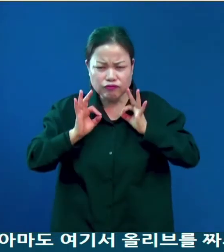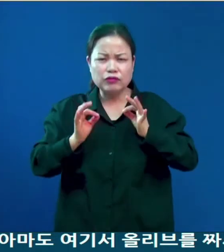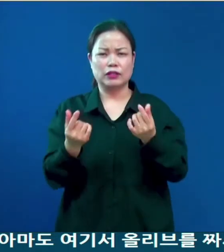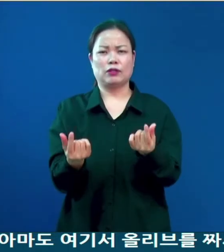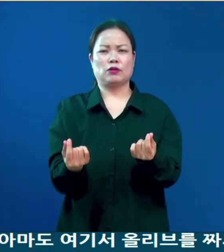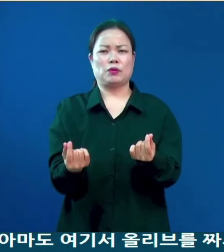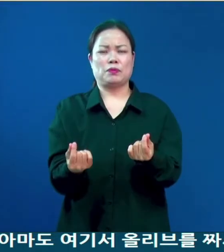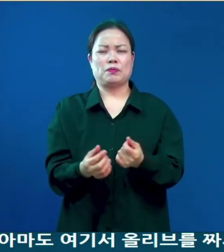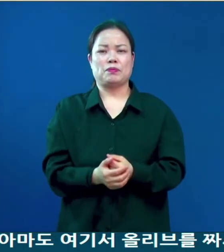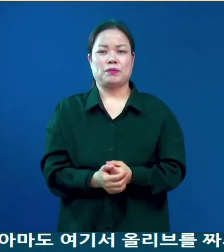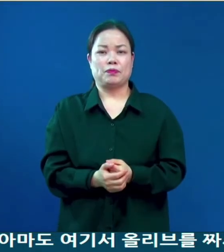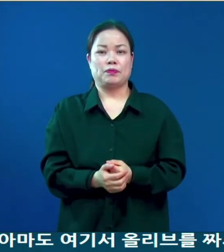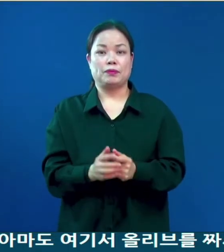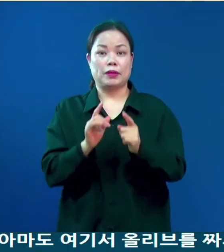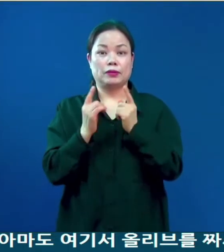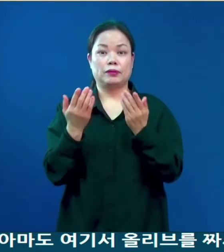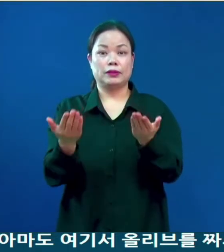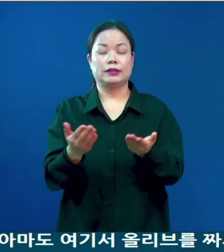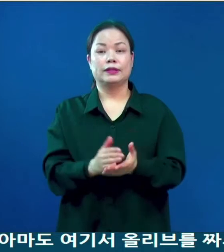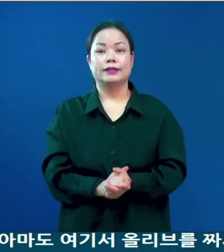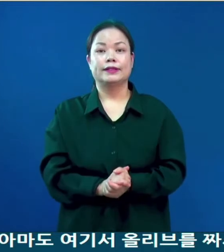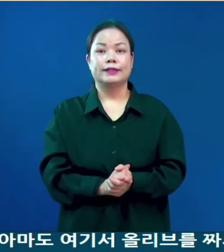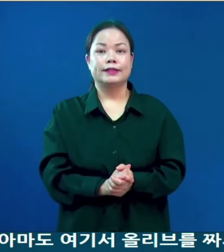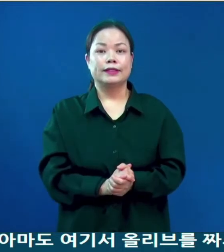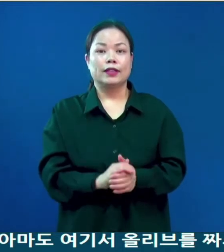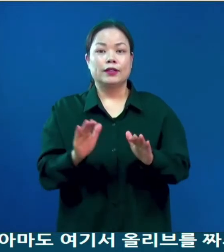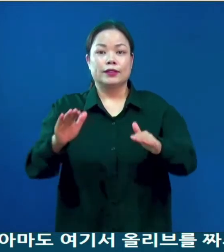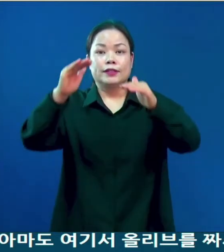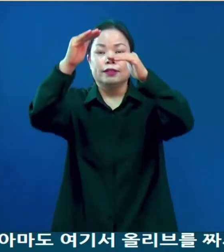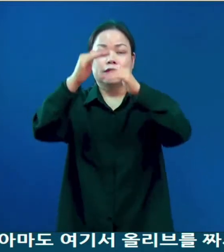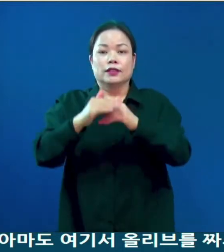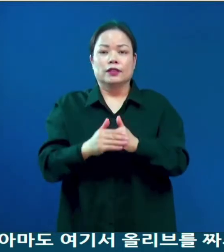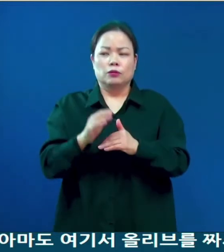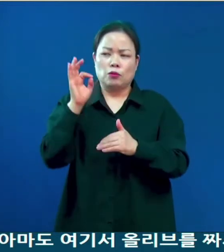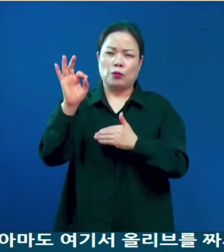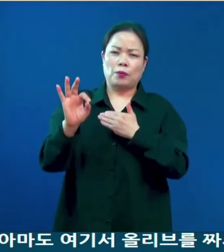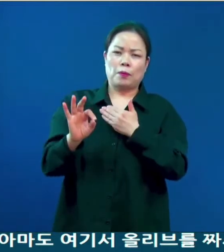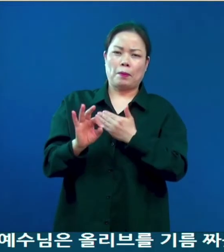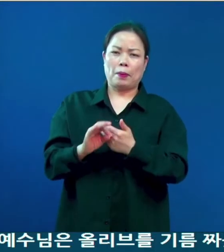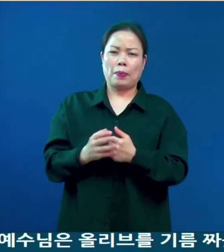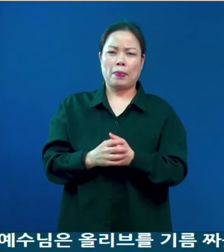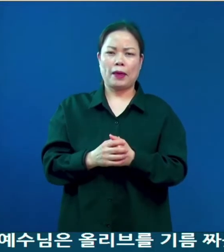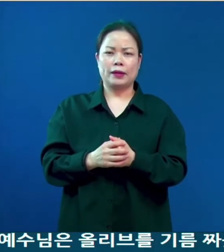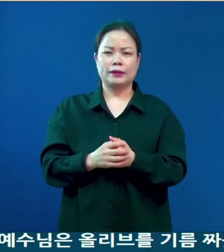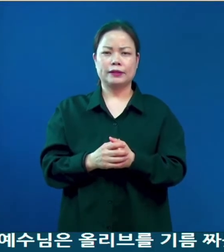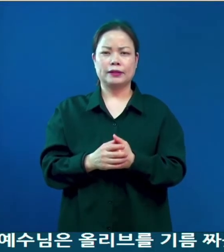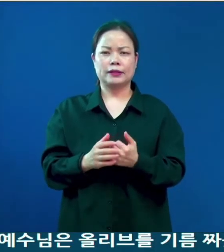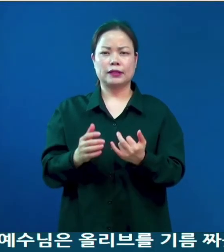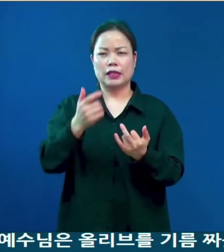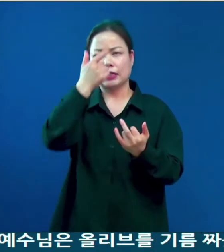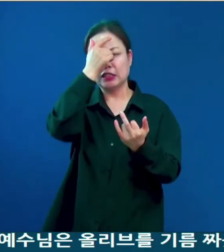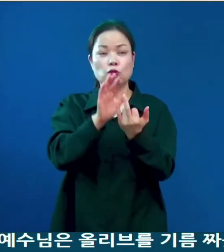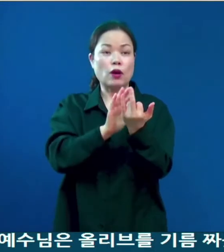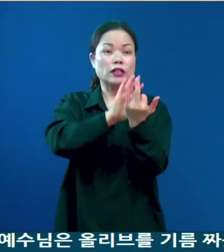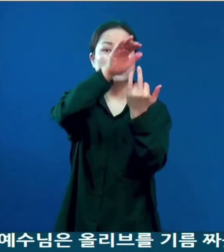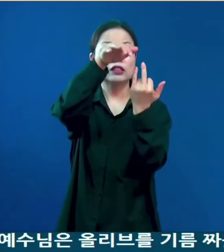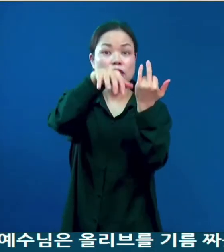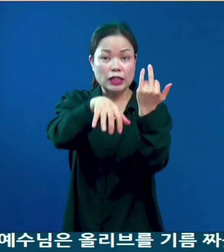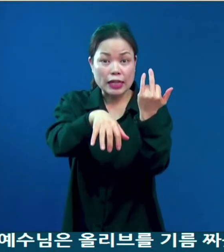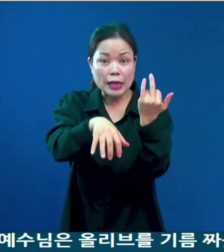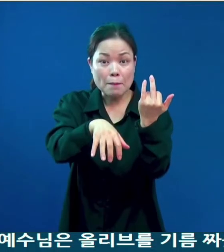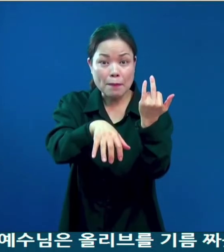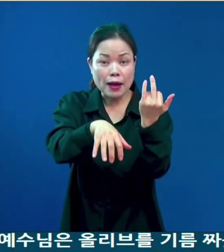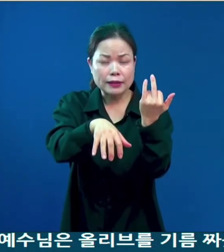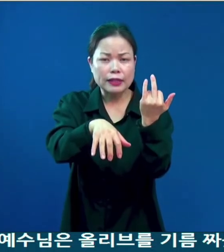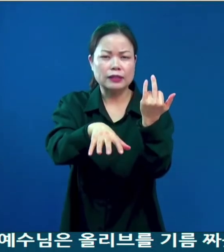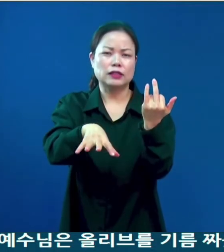이렇게 말씀하고 계십니다. 오늘 본문을 주목해서 보니까 이 겟세마네 동산에 우리 주님께서 처음 올라가신